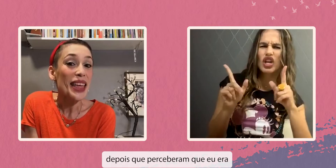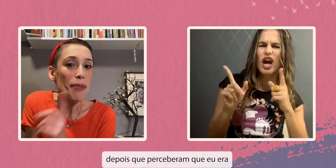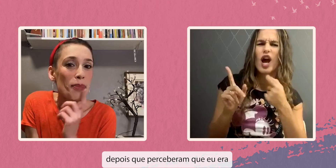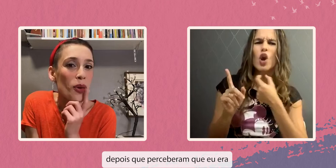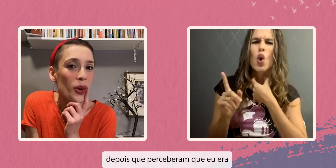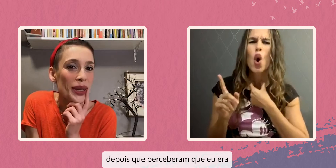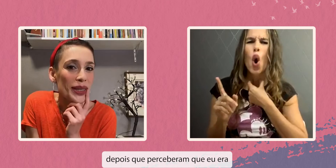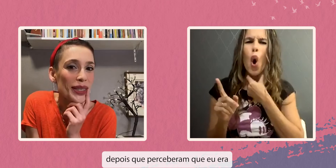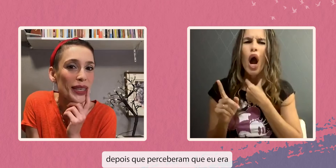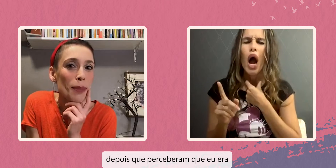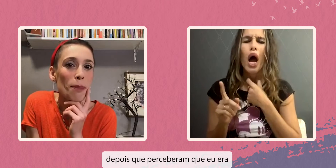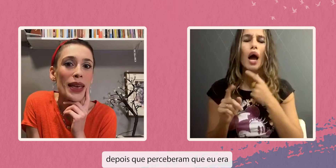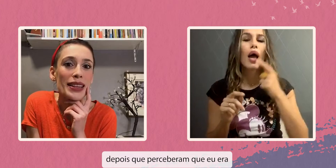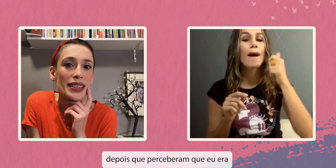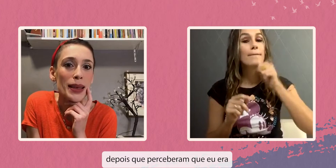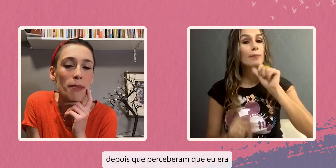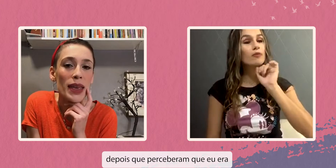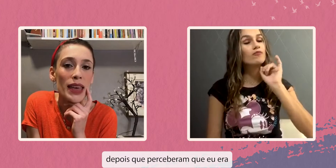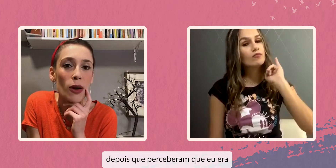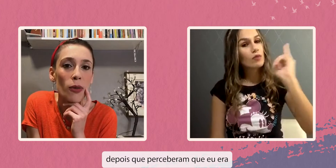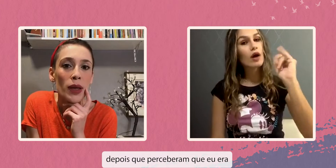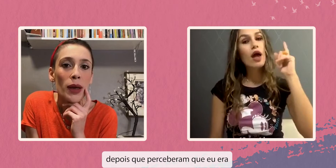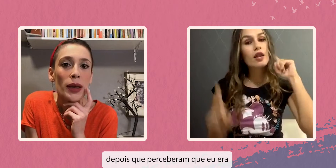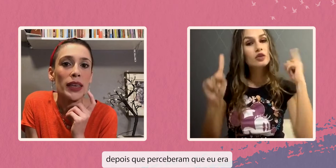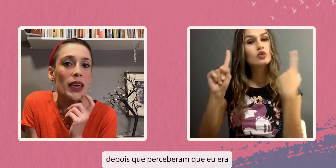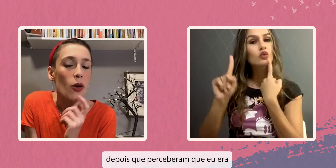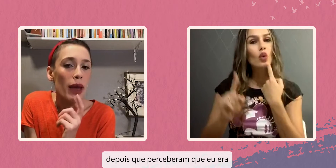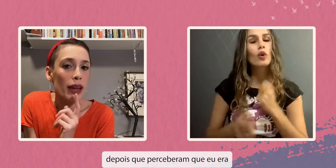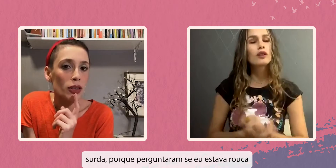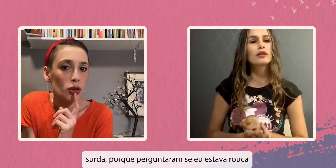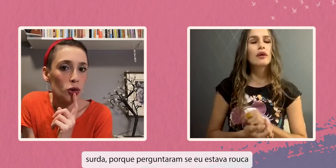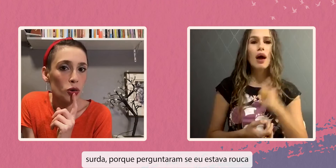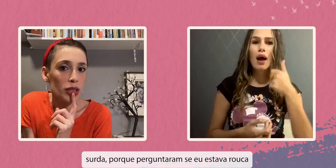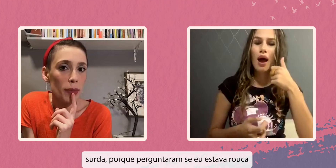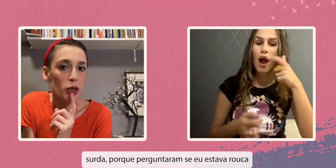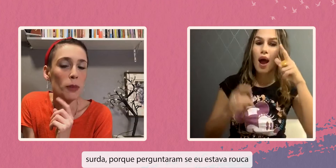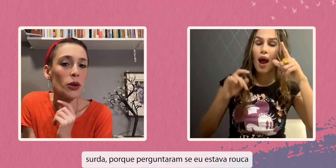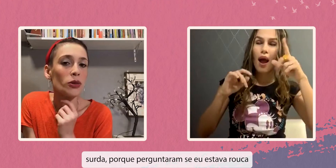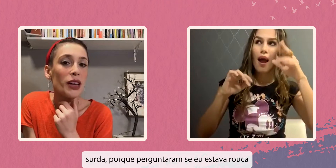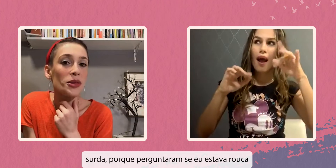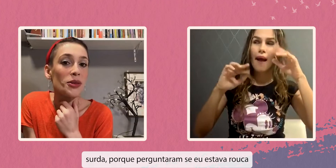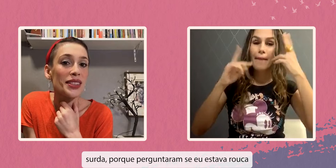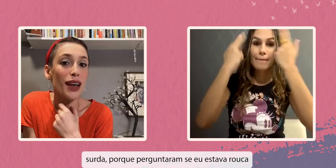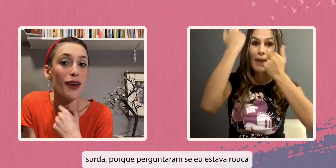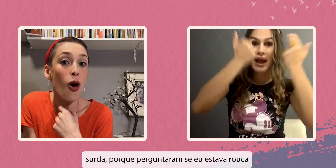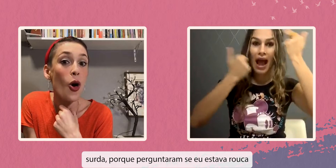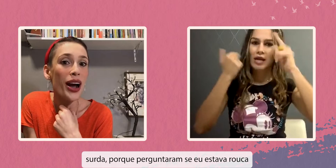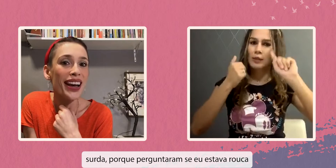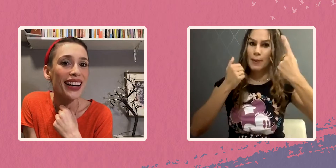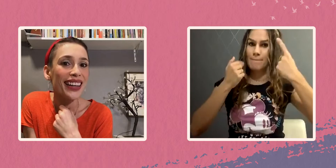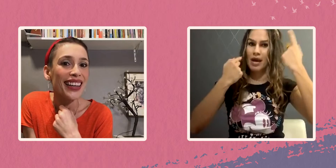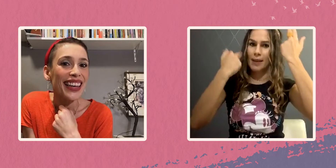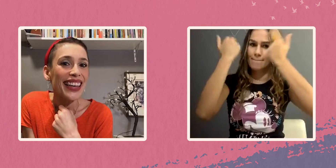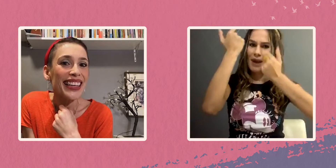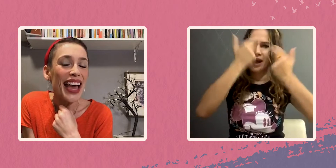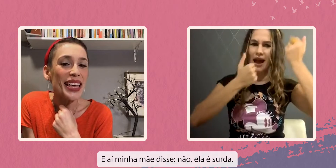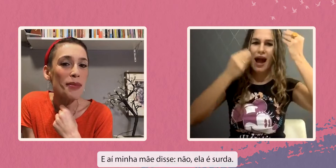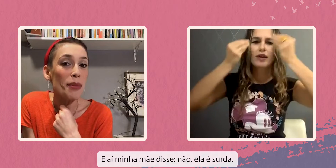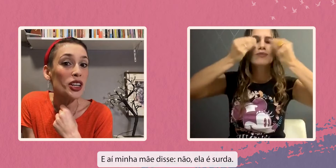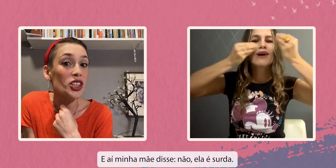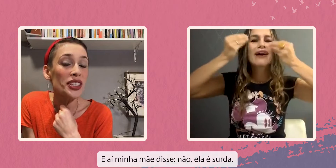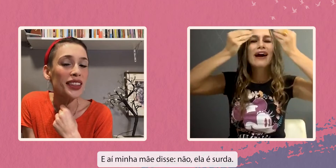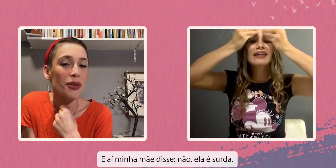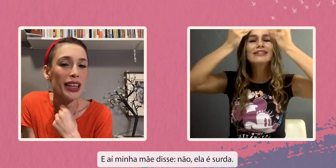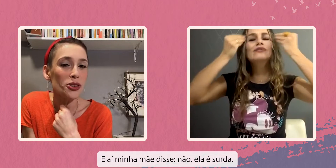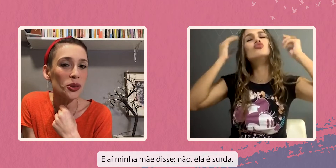ali depois que perceberam que eu era surda, porque perguntaram se eu estava rouca. E a